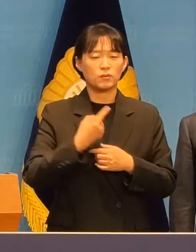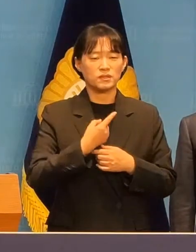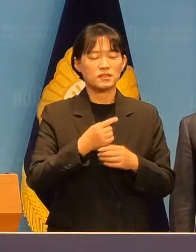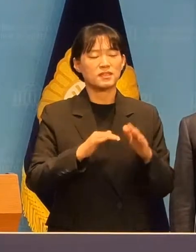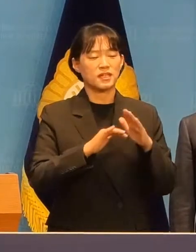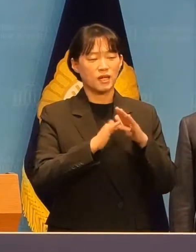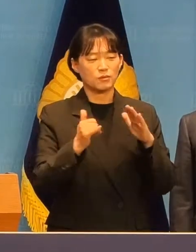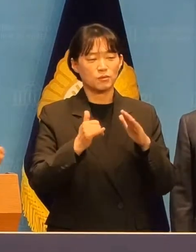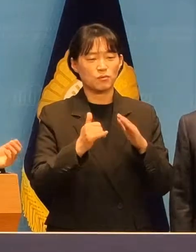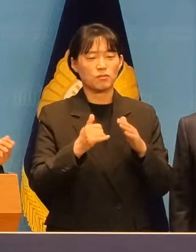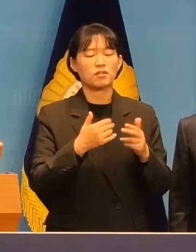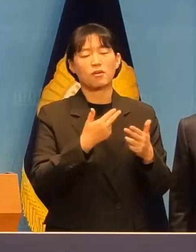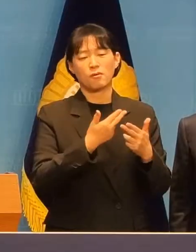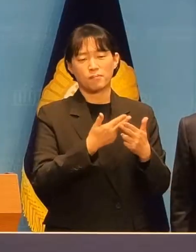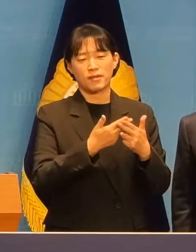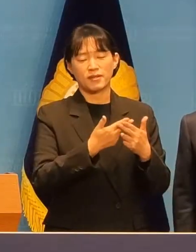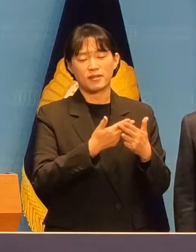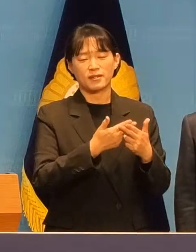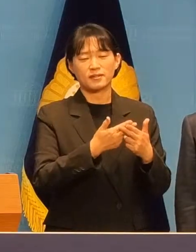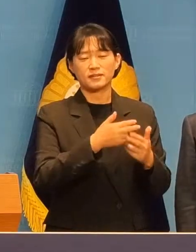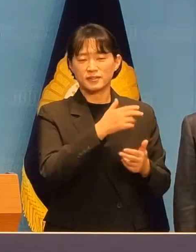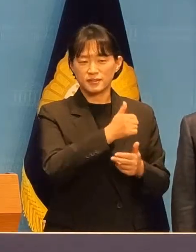유족회장님,